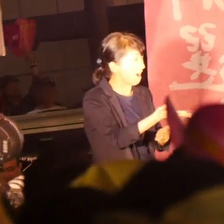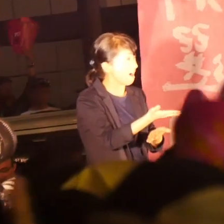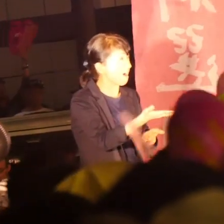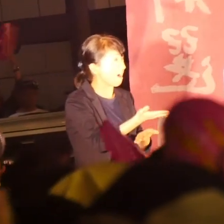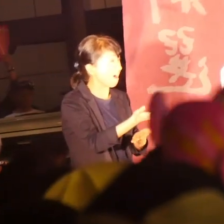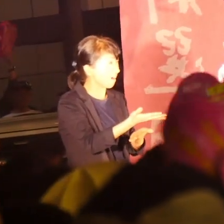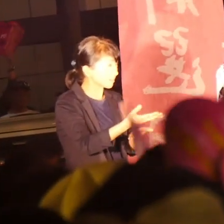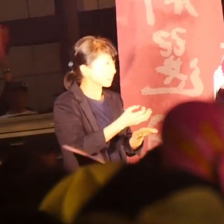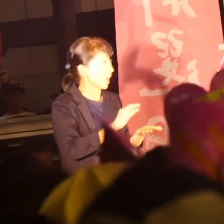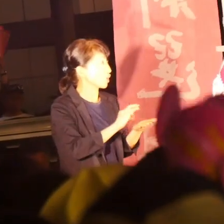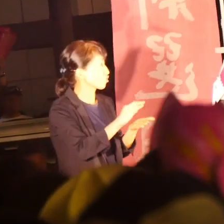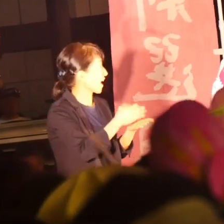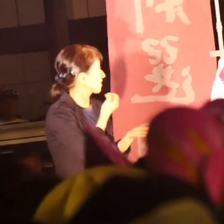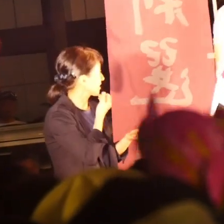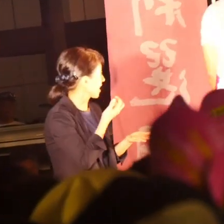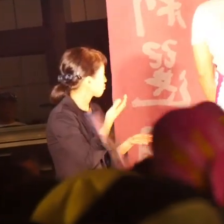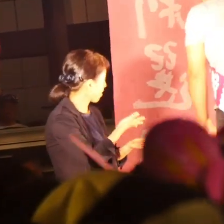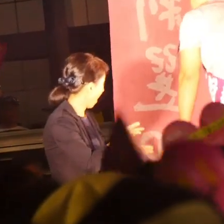使っていいんですか。